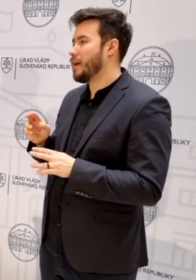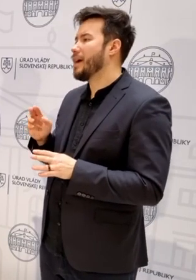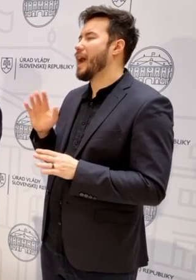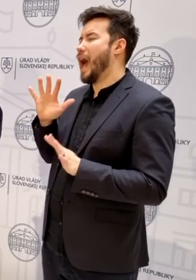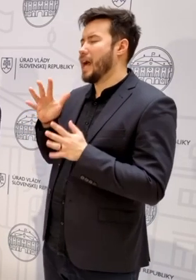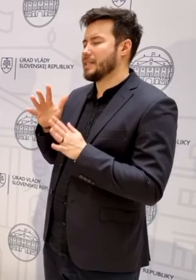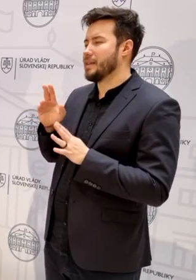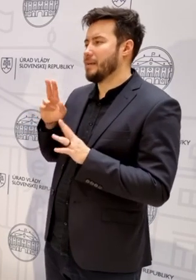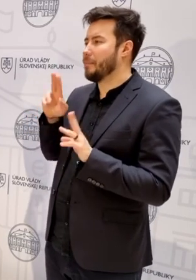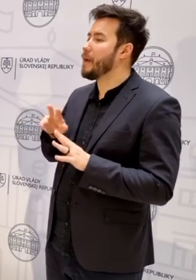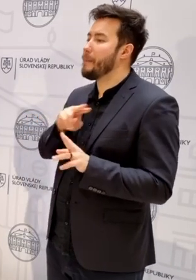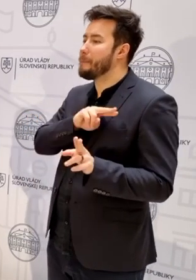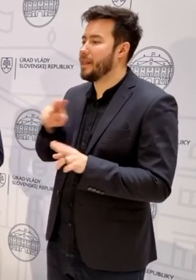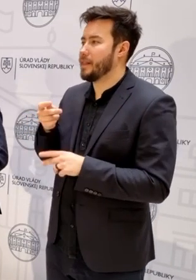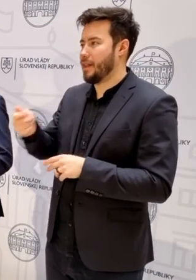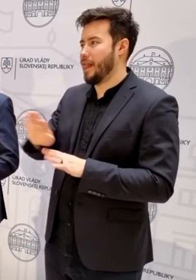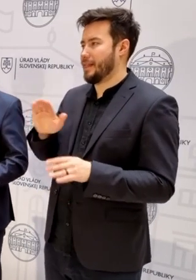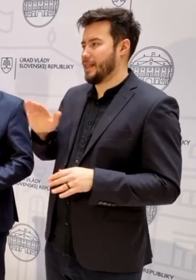detskom veku.